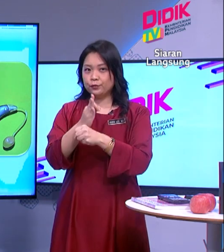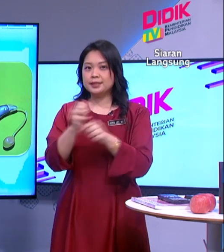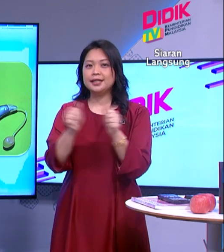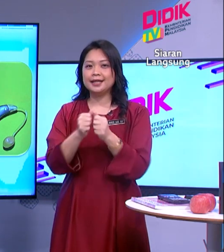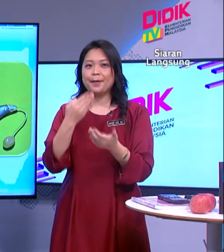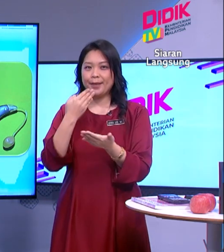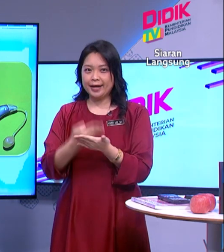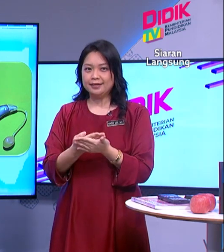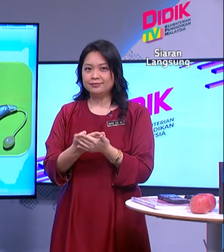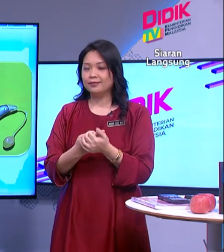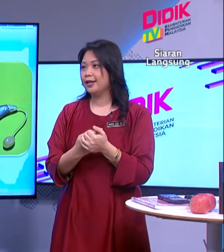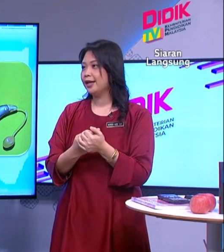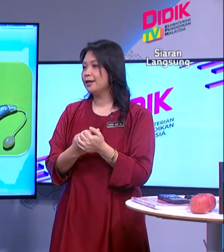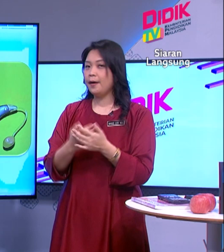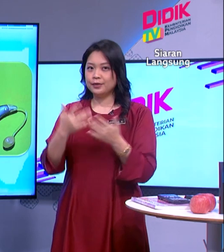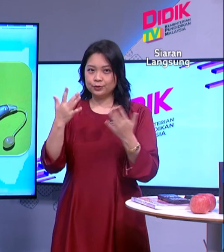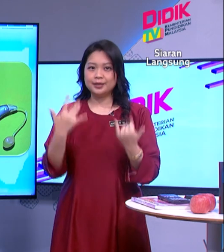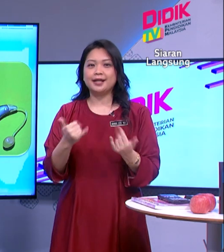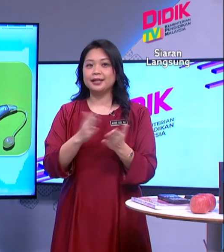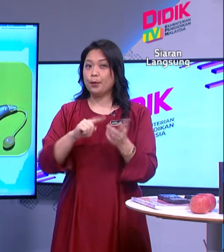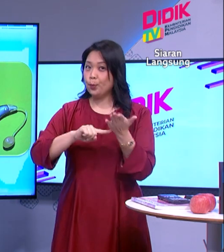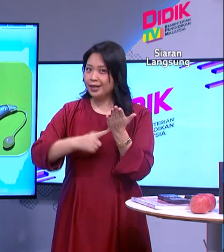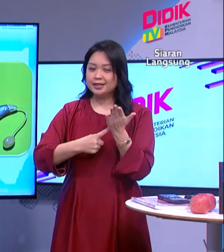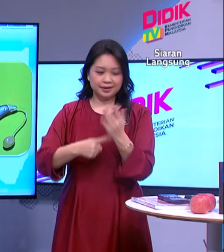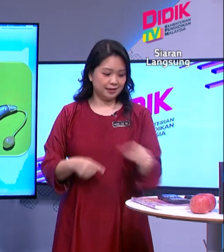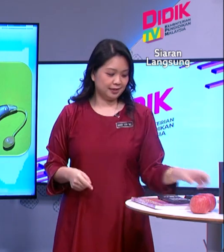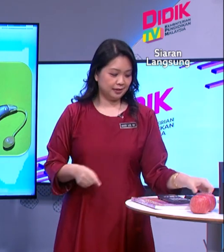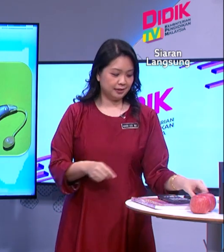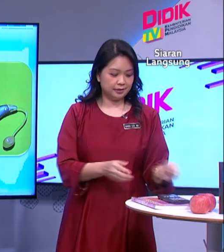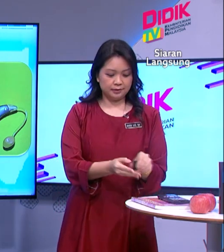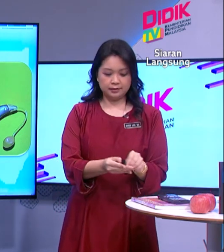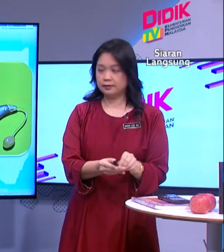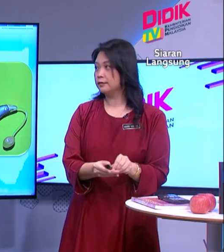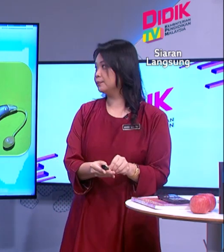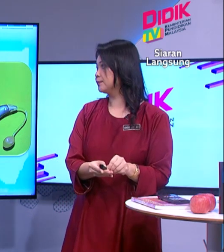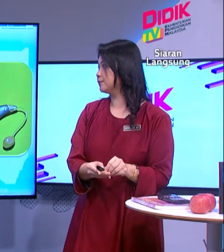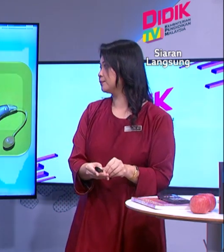berfungsi dengan baik oke Oke sekarang kita mulai baik kita